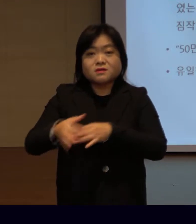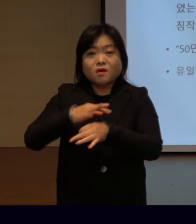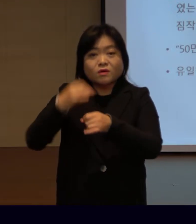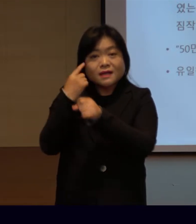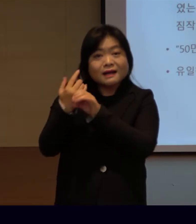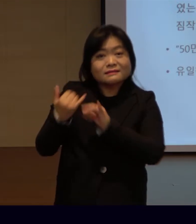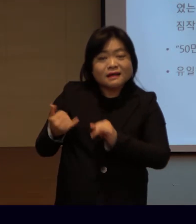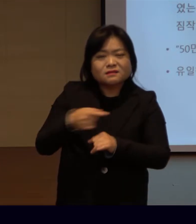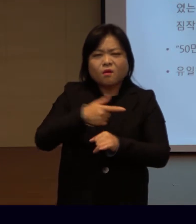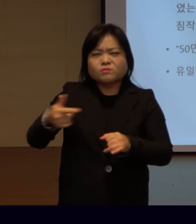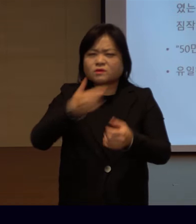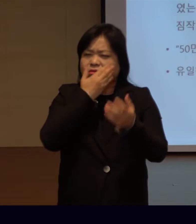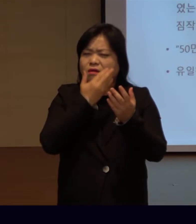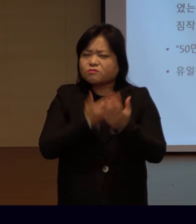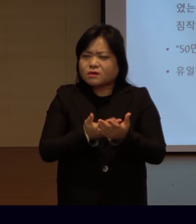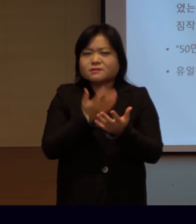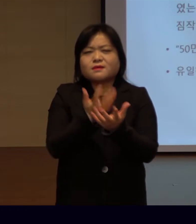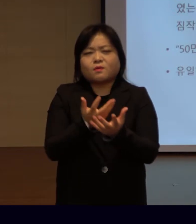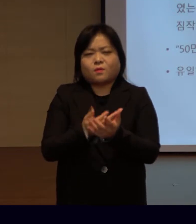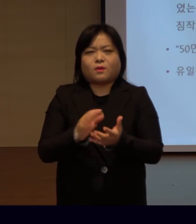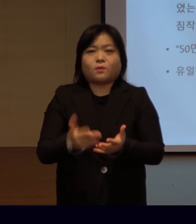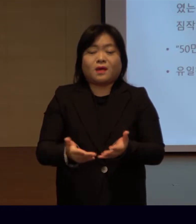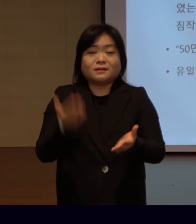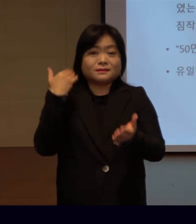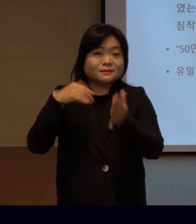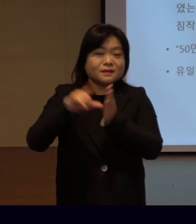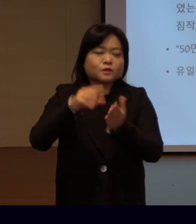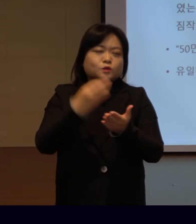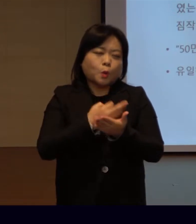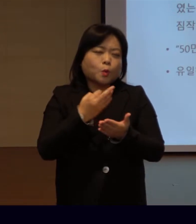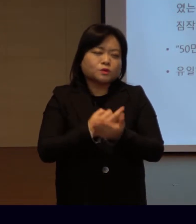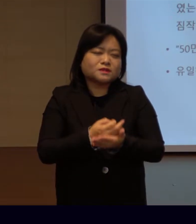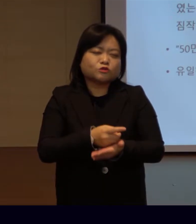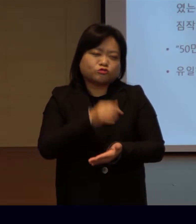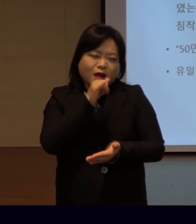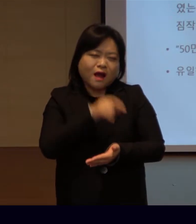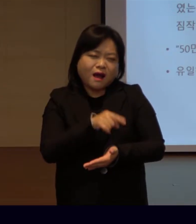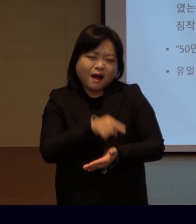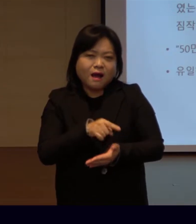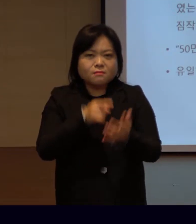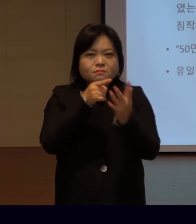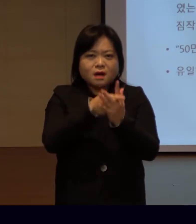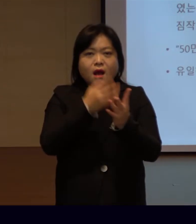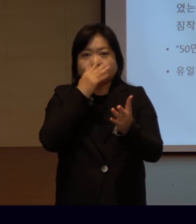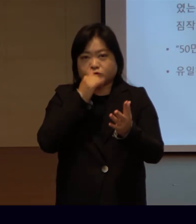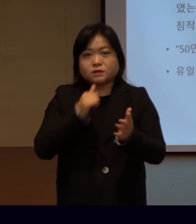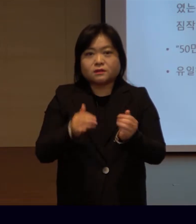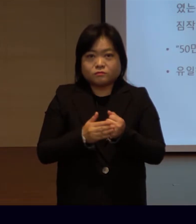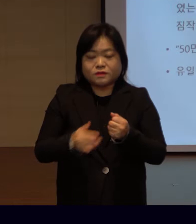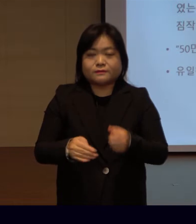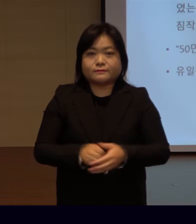엄청난 소중한 자료인 거예요. 그 시대의 소득이 이 정도였구나, 이걸 가늠해 볼 수 있는 겁니다.